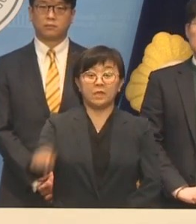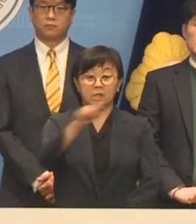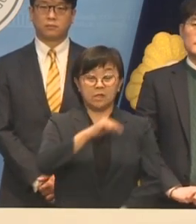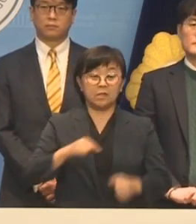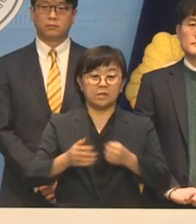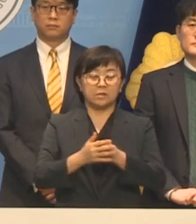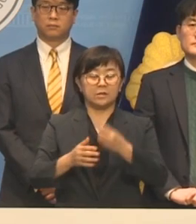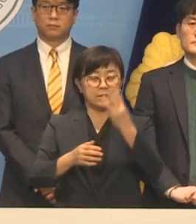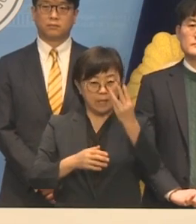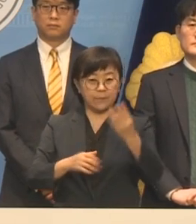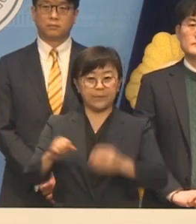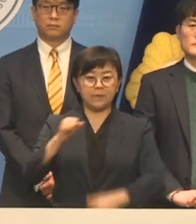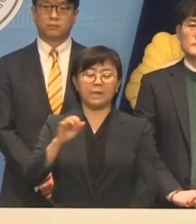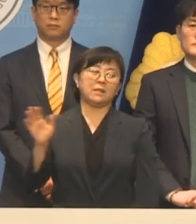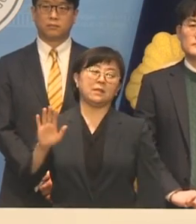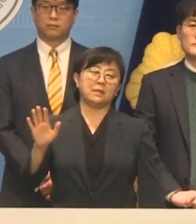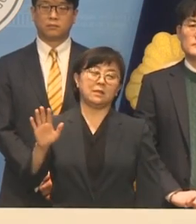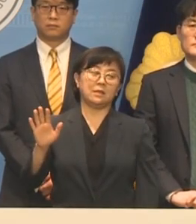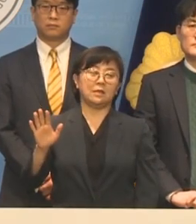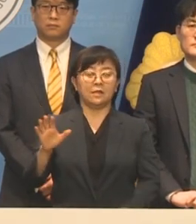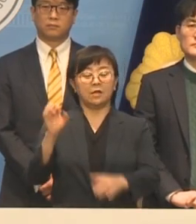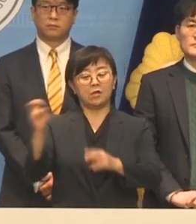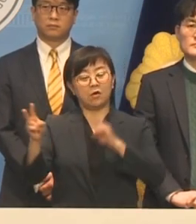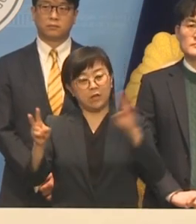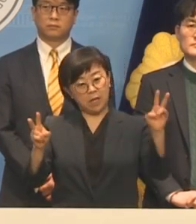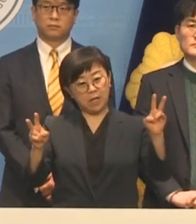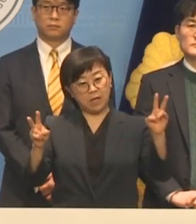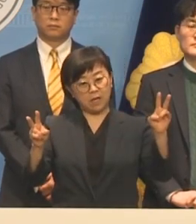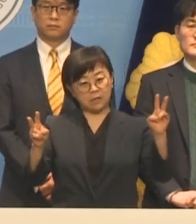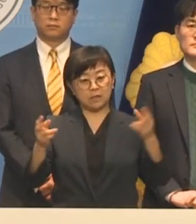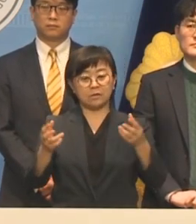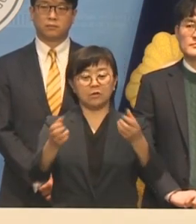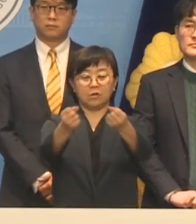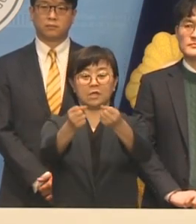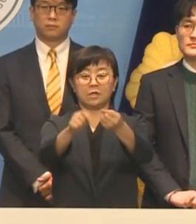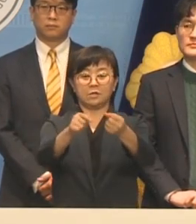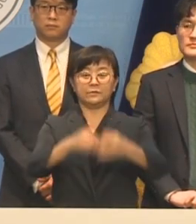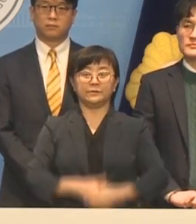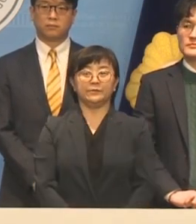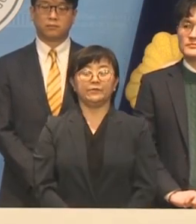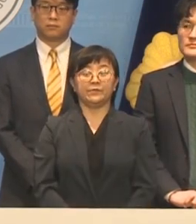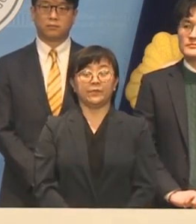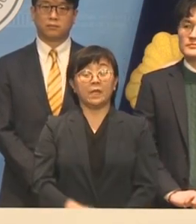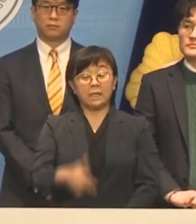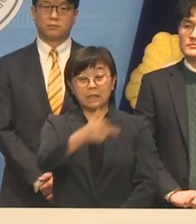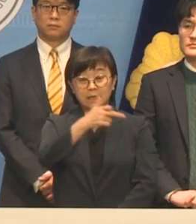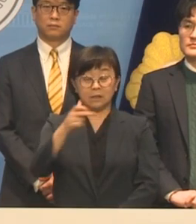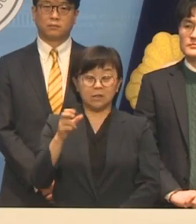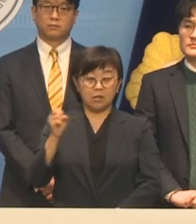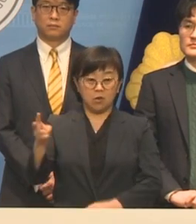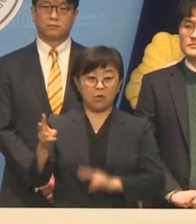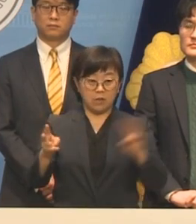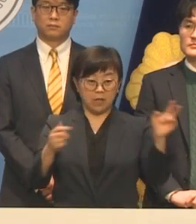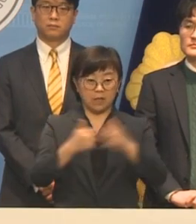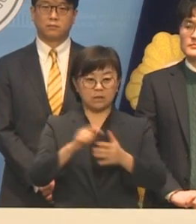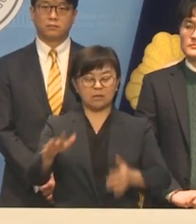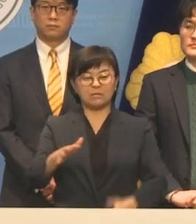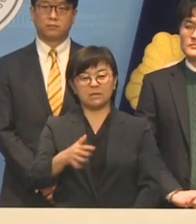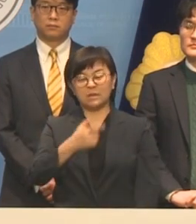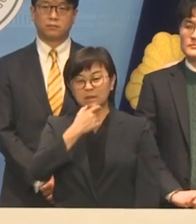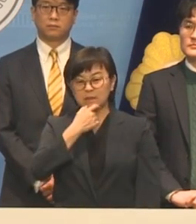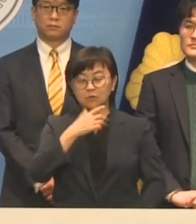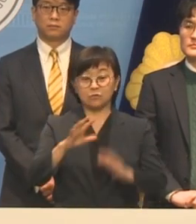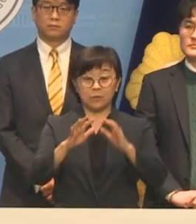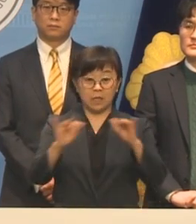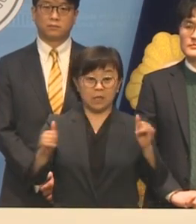소위 제3세력이 아니고 거대 양당 체제의 액세서리입니다. 거대 양당 체제에 신물을 느낀 국민들이